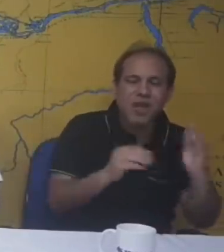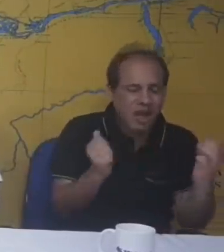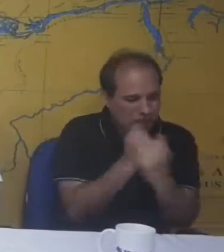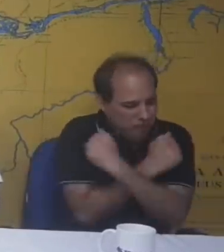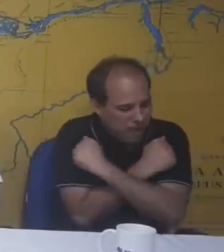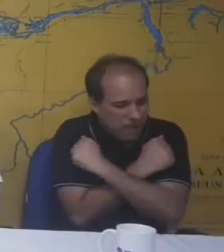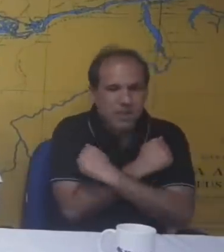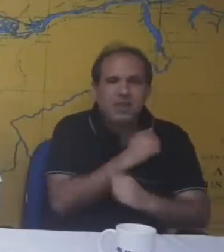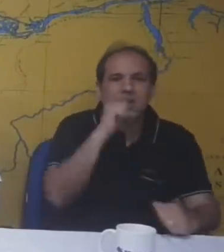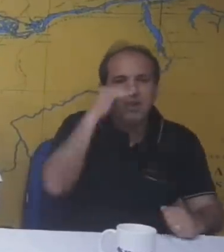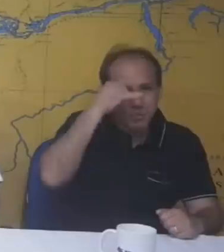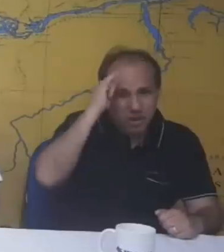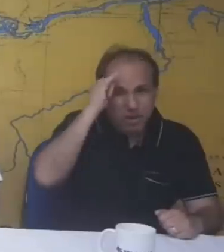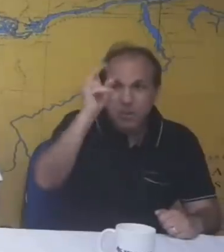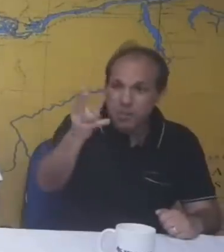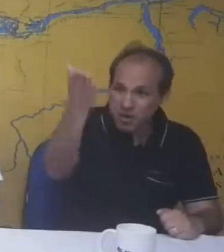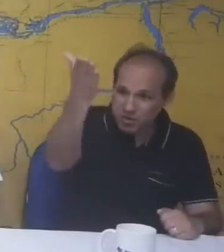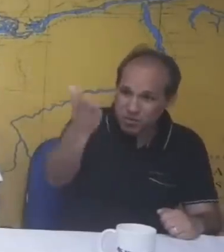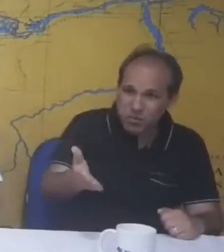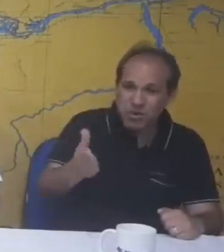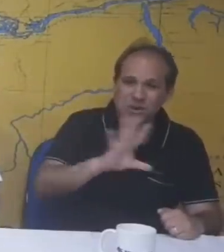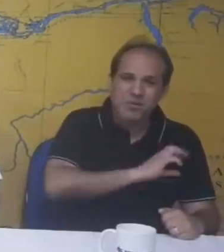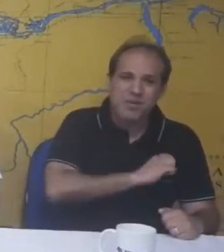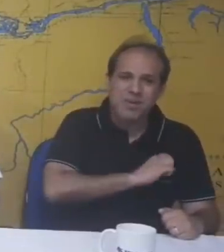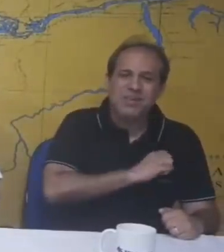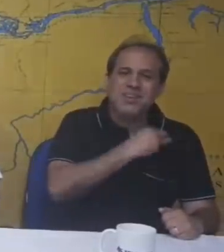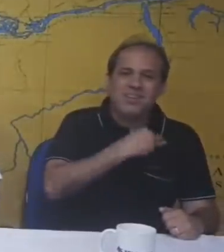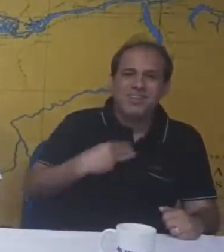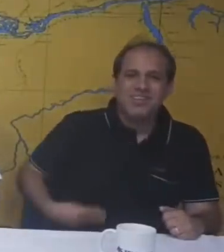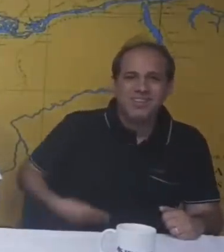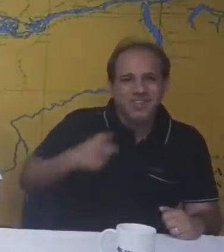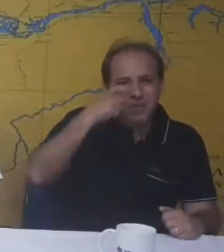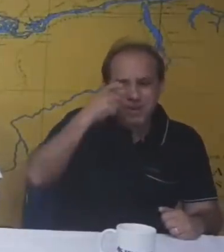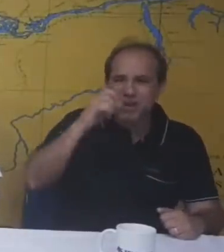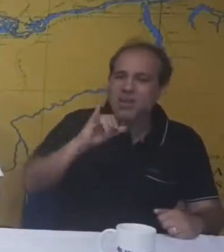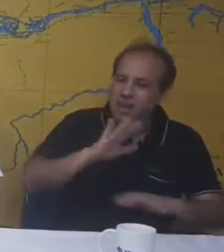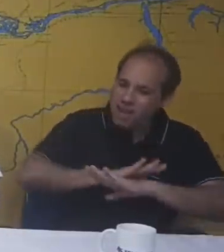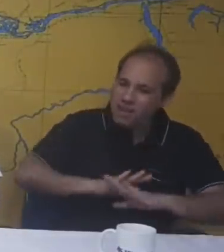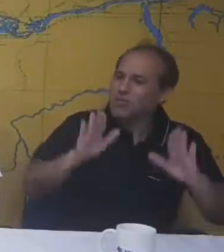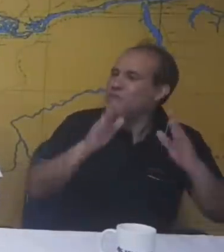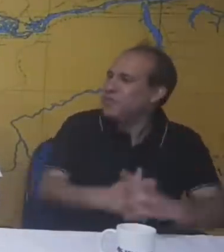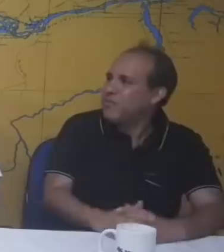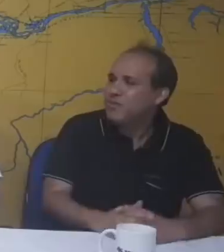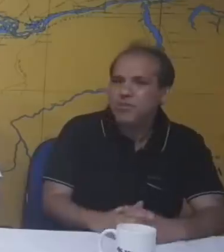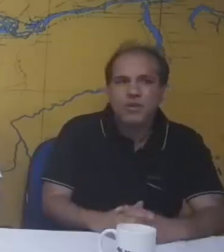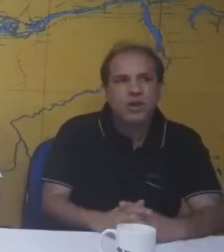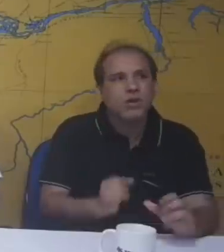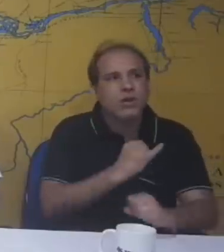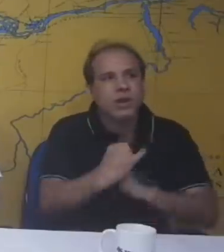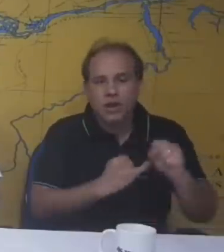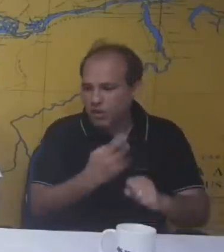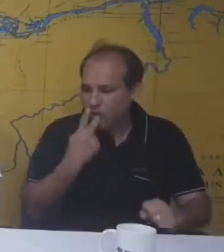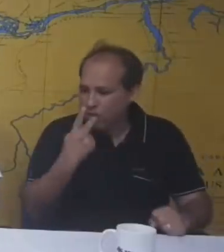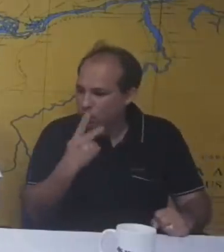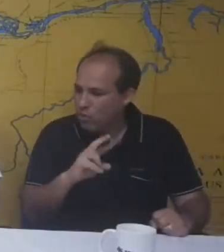Marajó, conduzido pela nossa querida ministra Damares. Então é isso aí, presidente. O internauta aqui no meu Facebook,